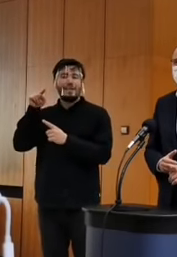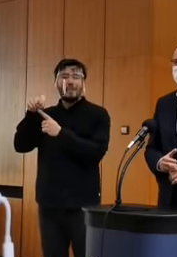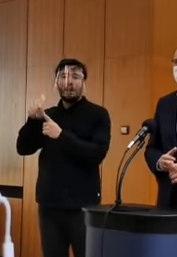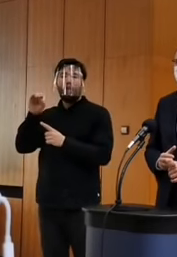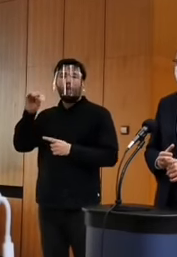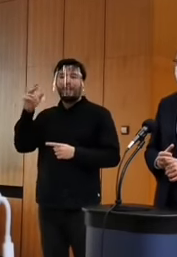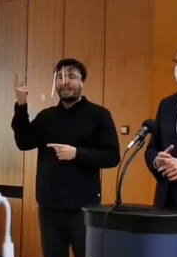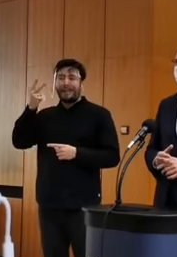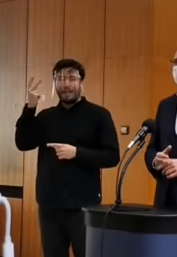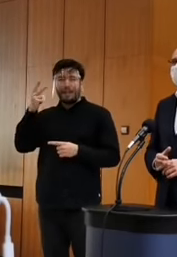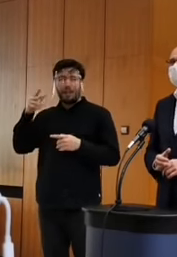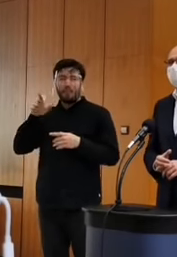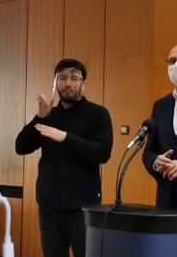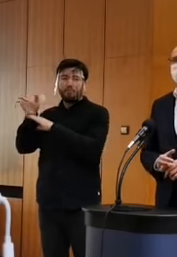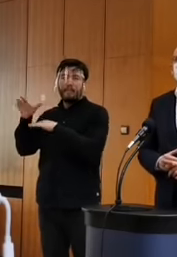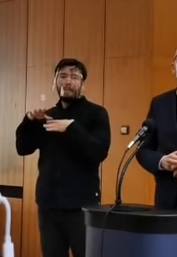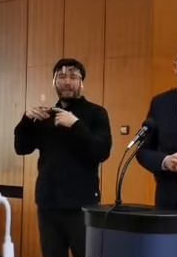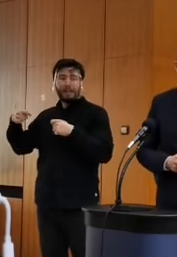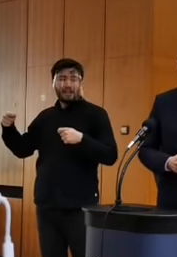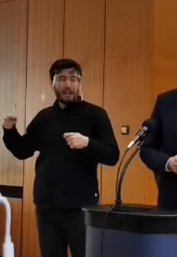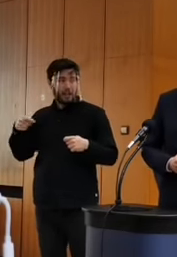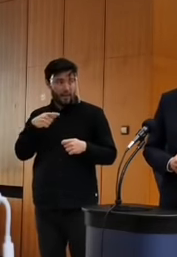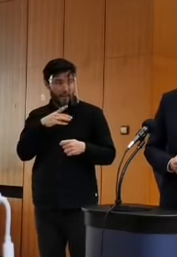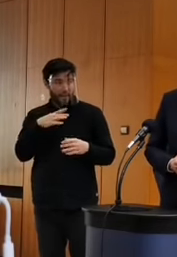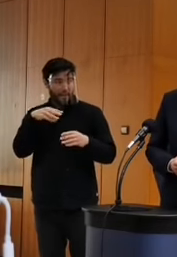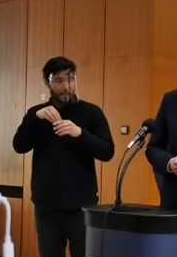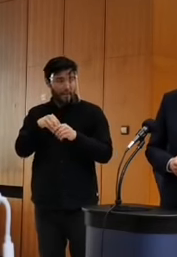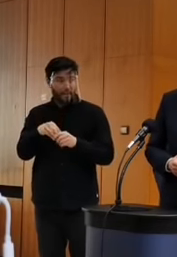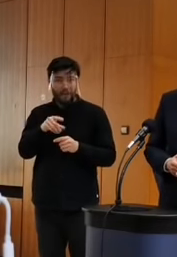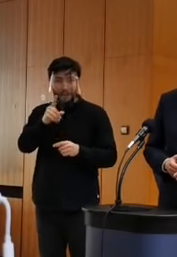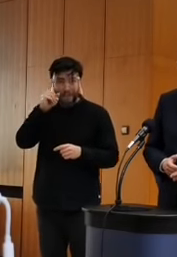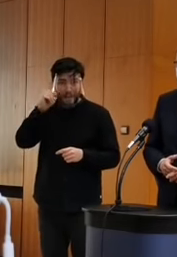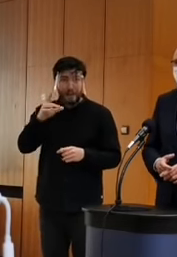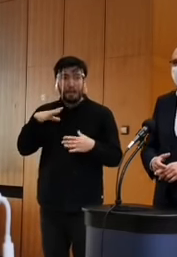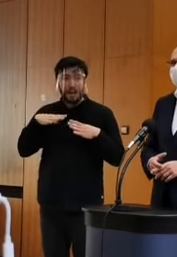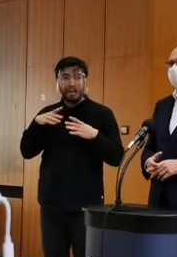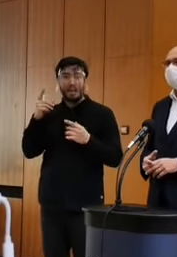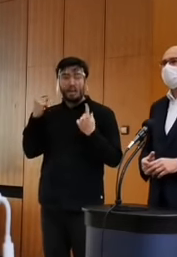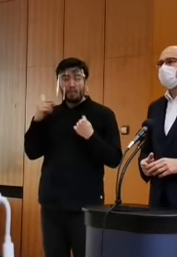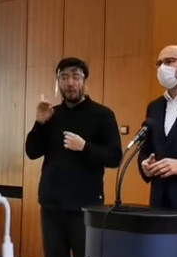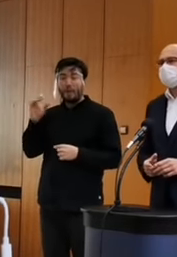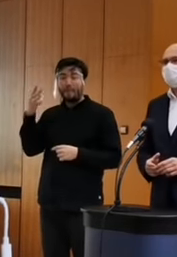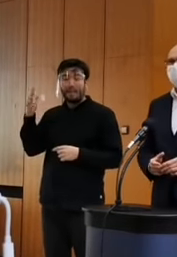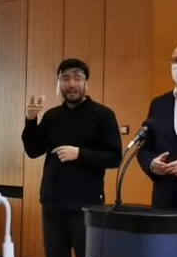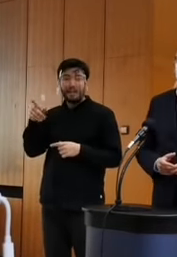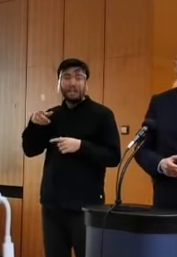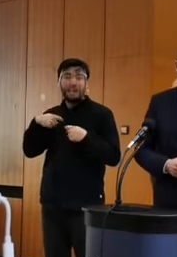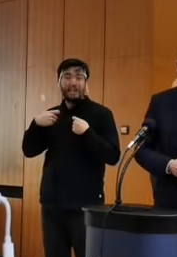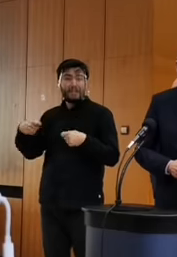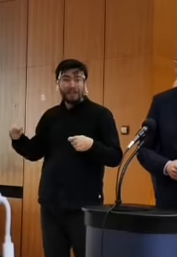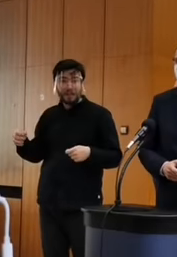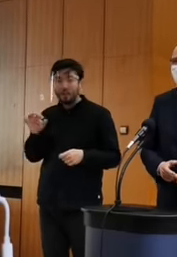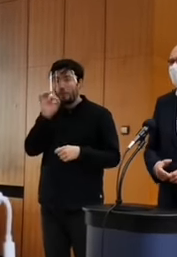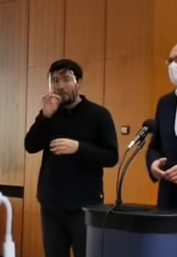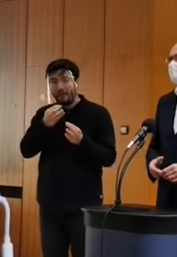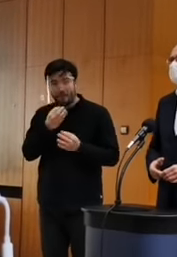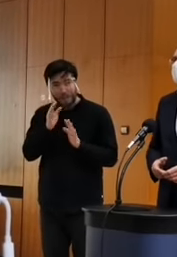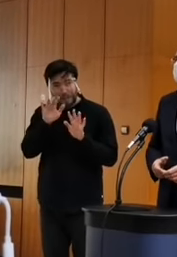15. k prezidentke, tak ako určite pôjde? Vy viete, že pani Remišová ide o 15. k prezidentke? No vidíte, ak ste dobre informovaná.